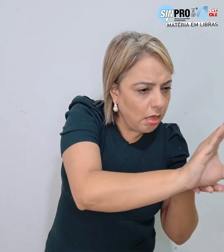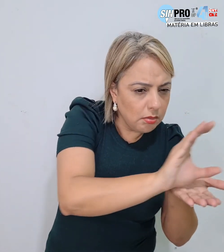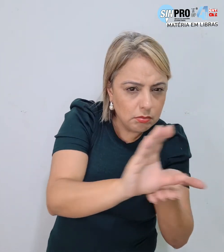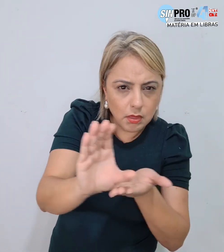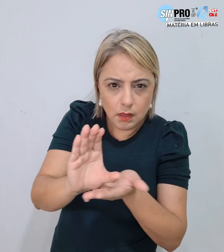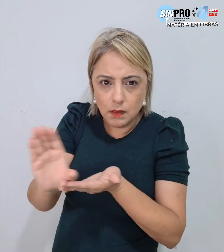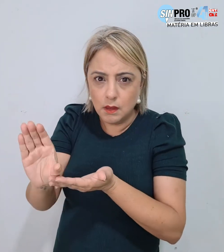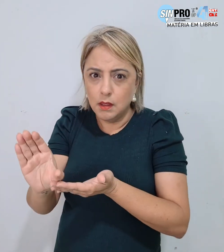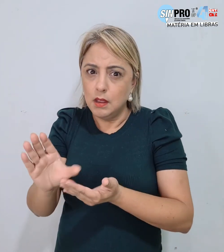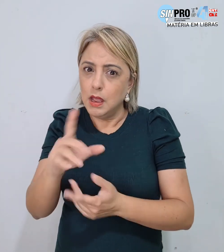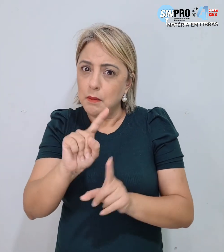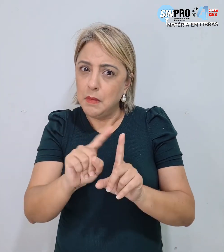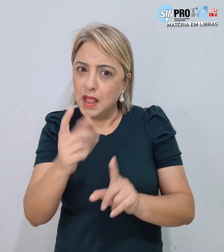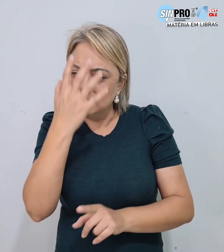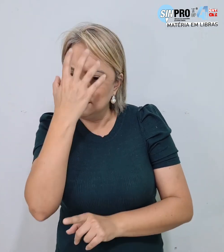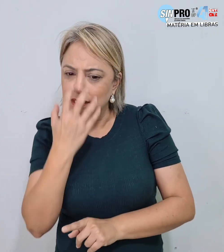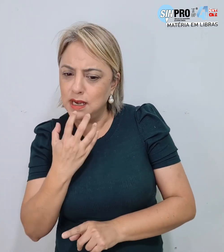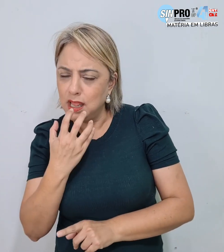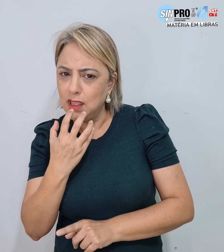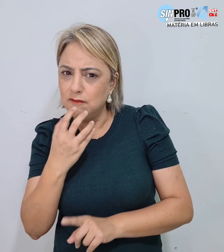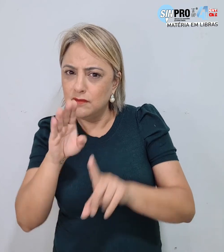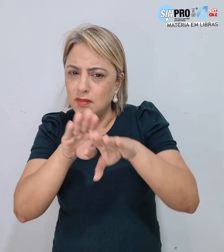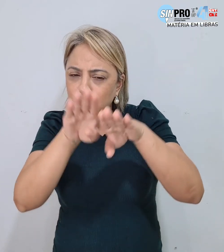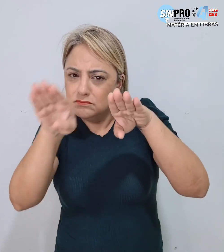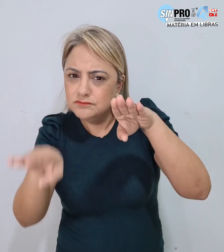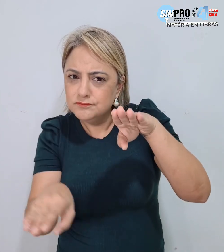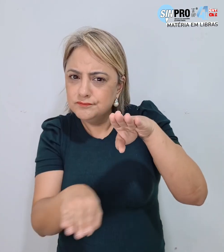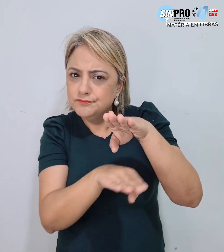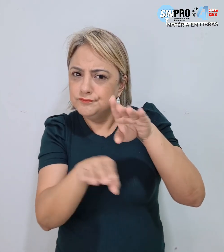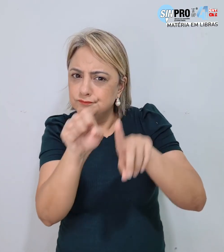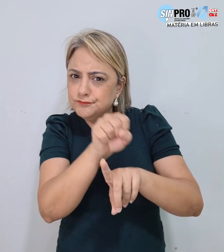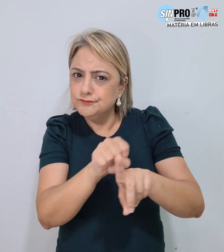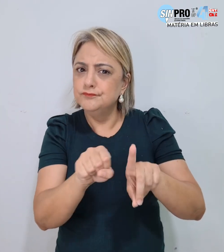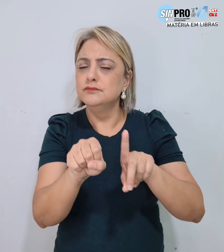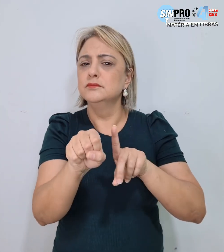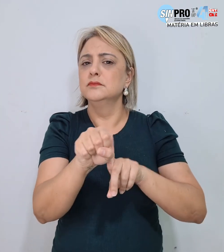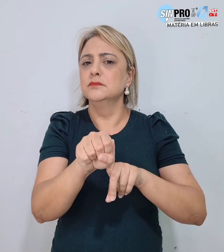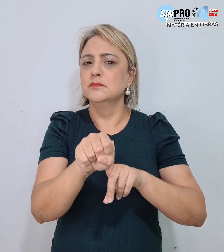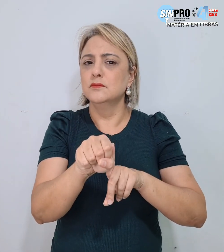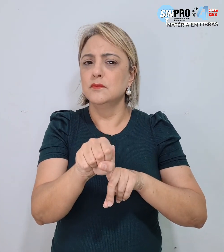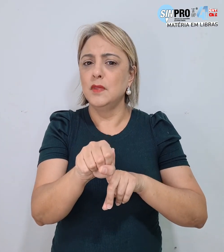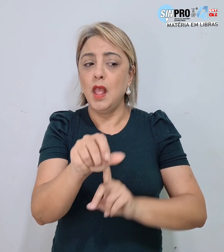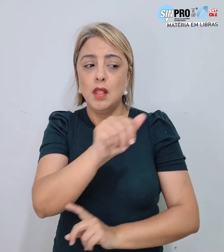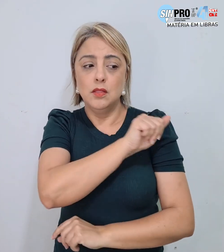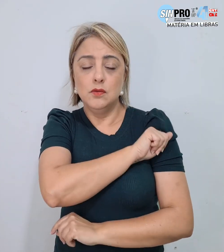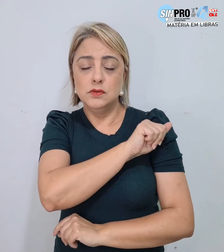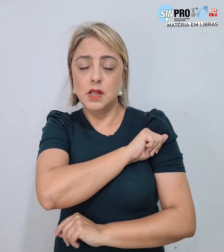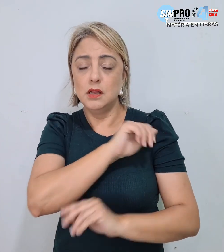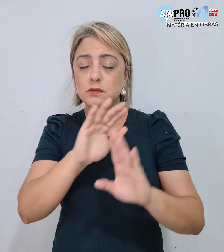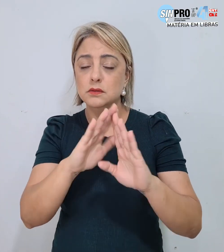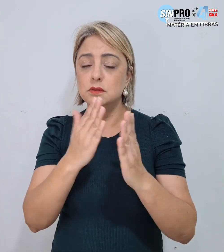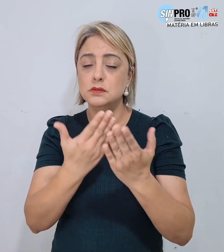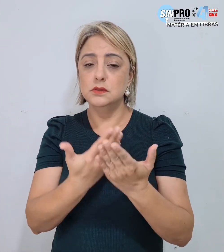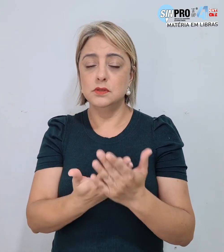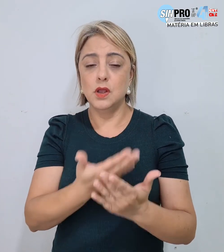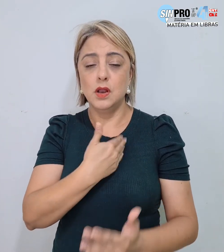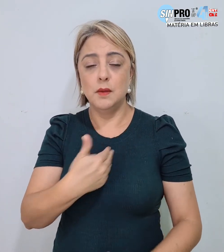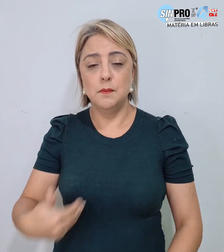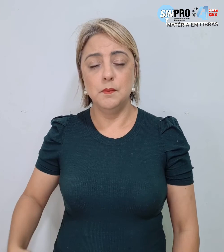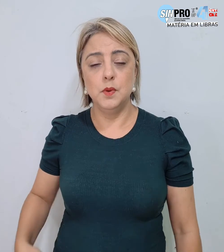e com agravamento das condições sociais as duas alunos das escolas públicas